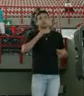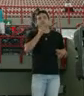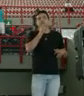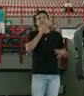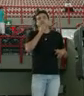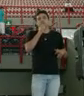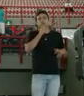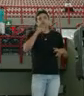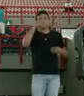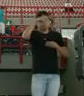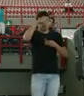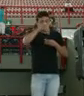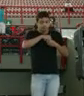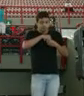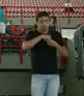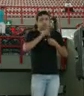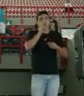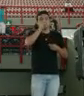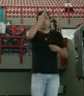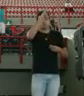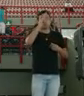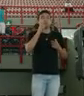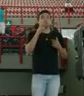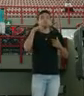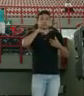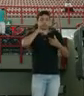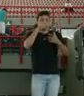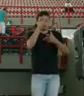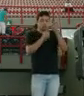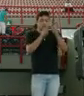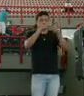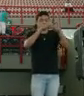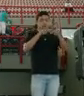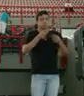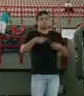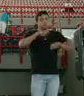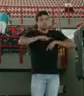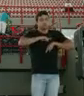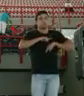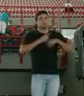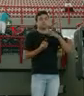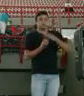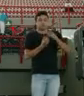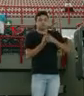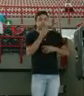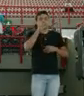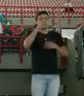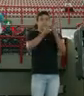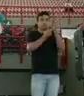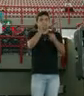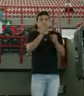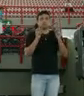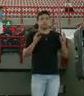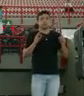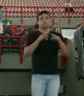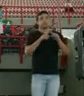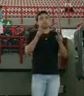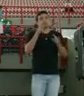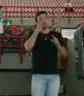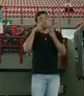potencial de lactação, o hormônio prolactina não tem em nós esta função de produzir leite. Mas ele está